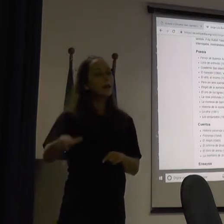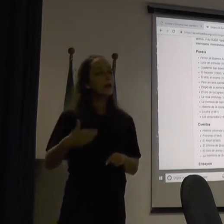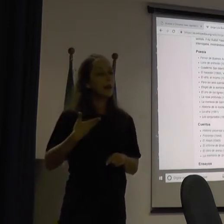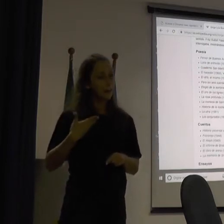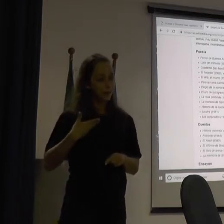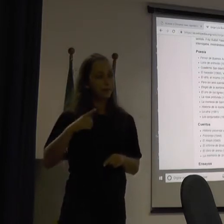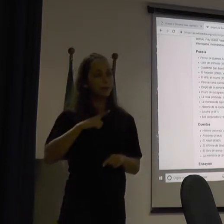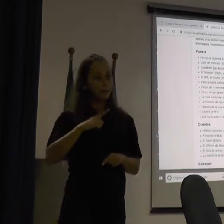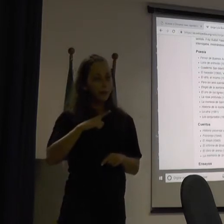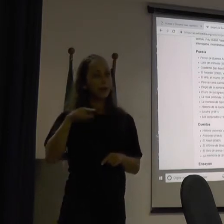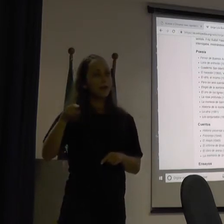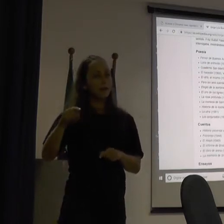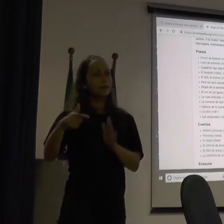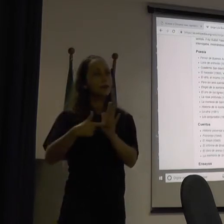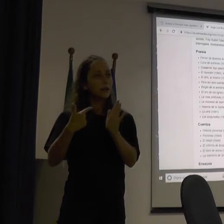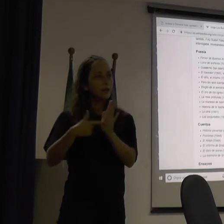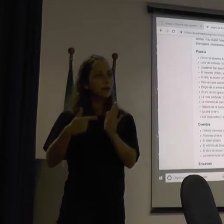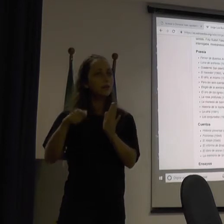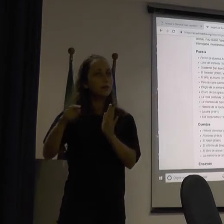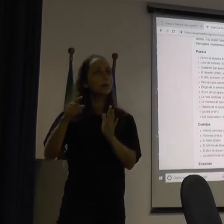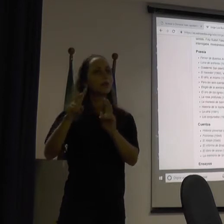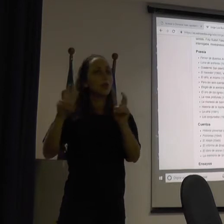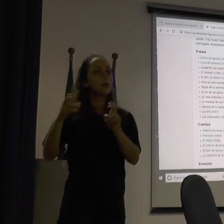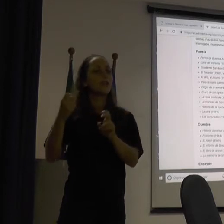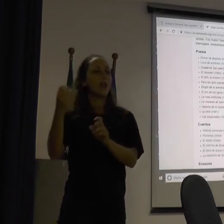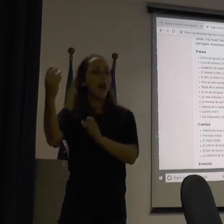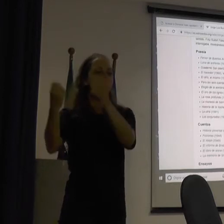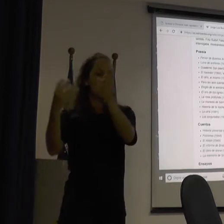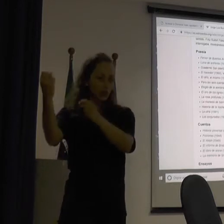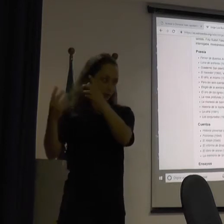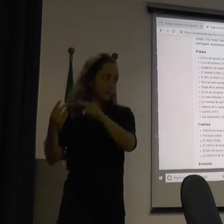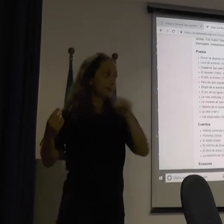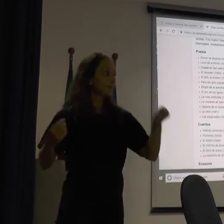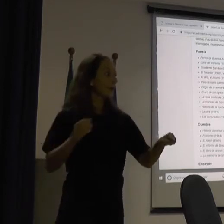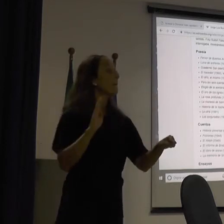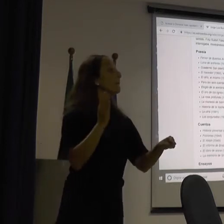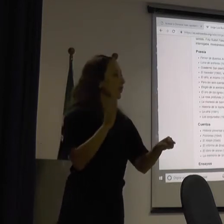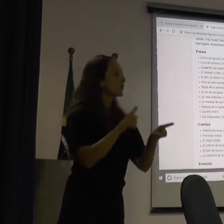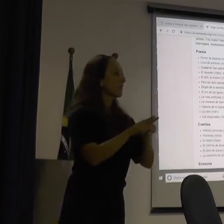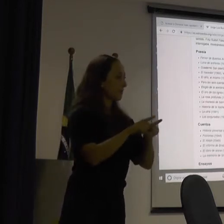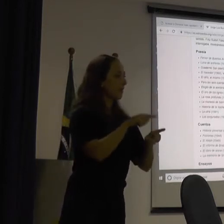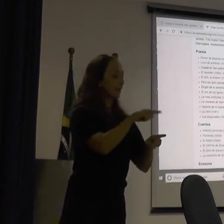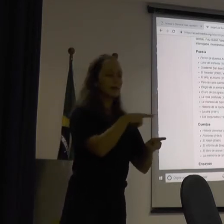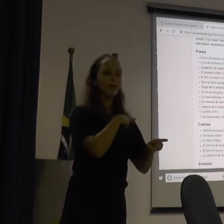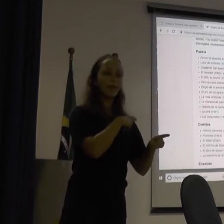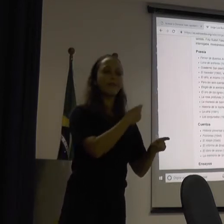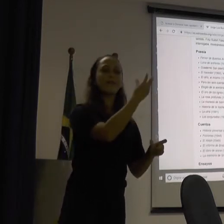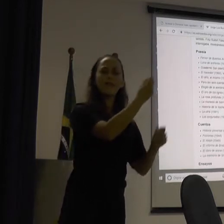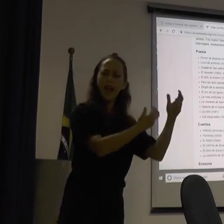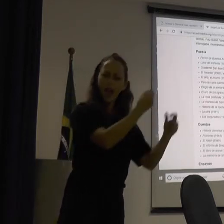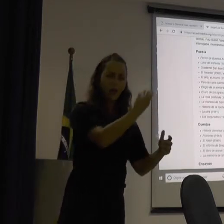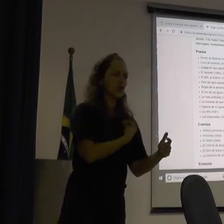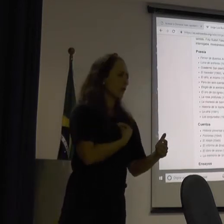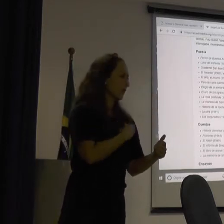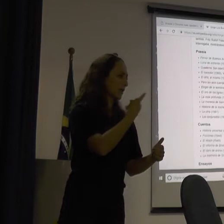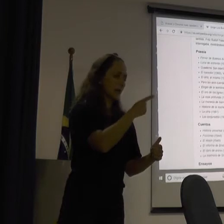também está muito ligado a viagens, tanto viagens físicas, que ele fez muito no final da vida, como a viagens espirituais